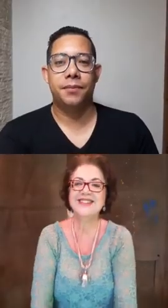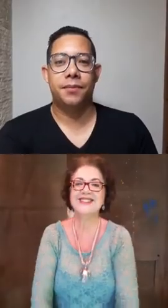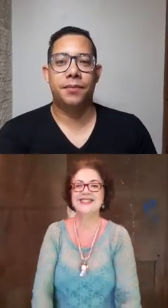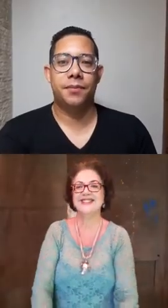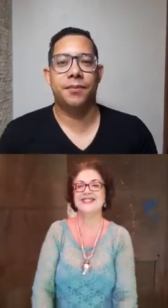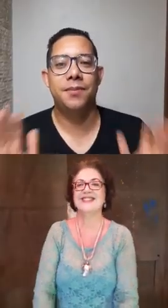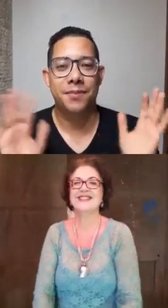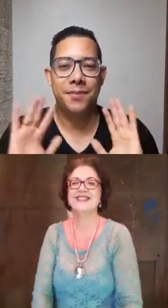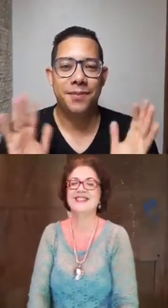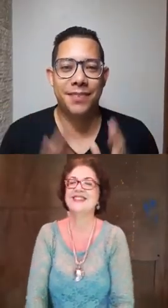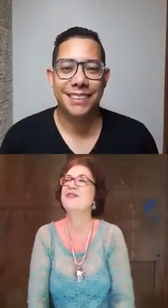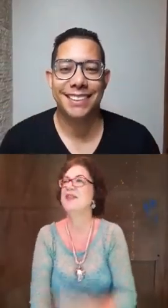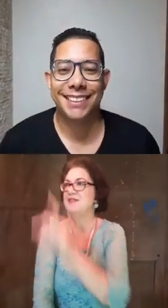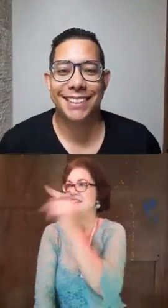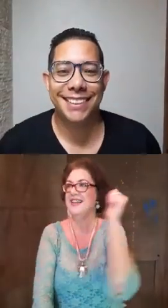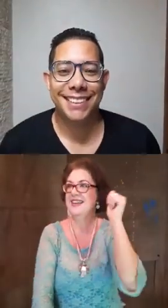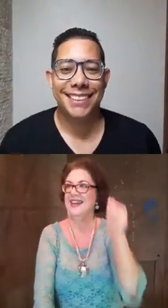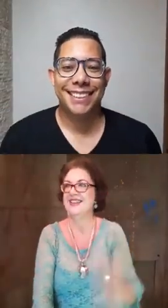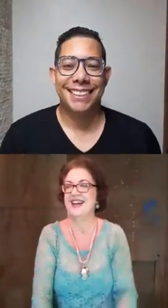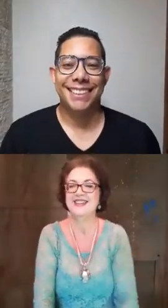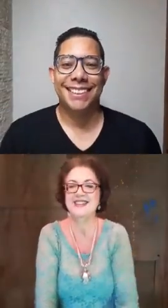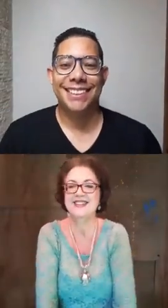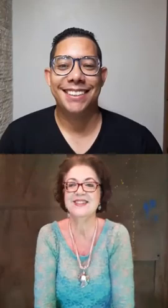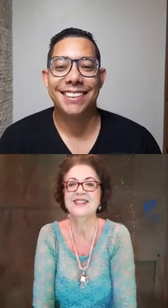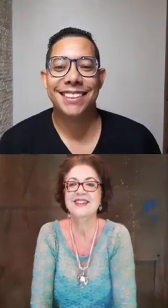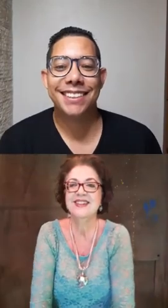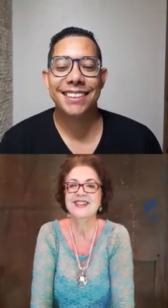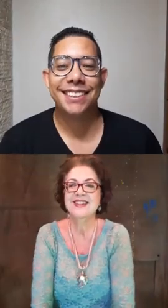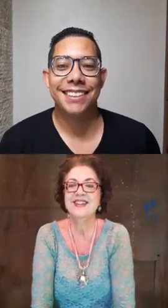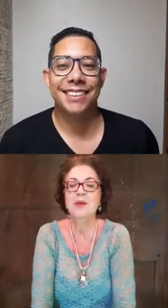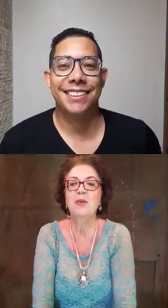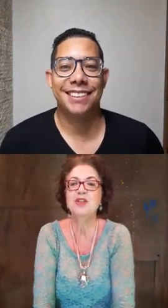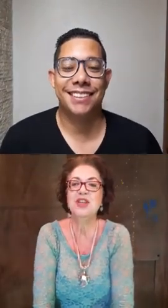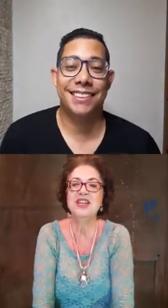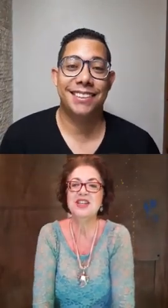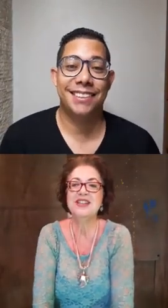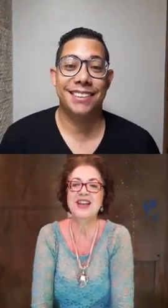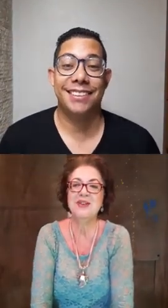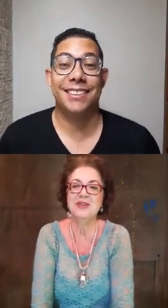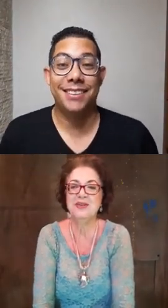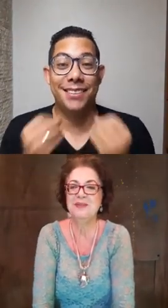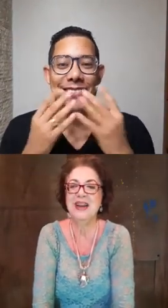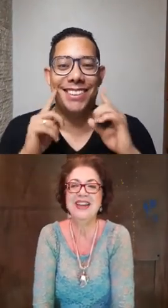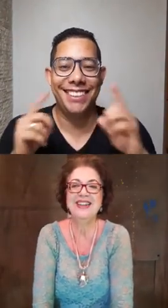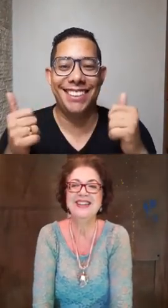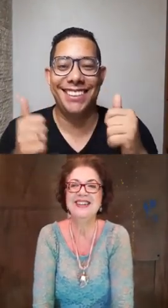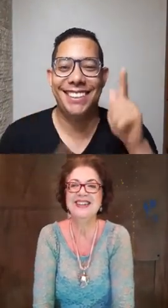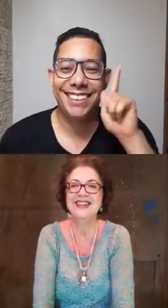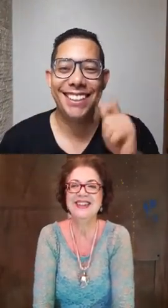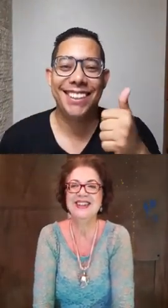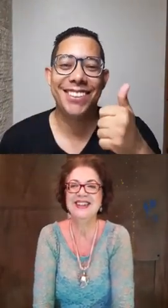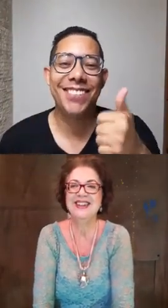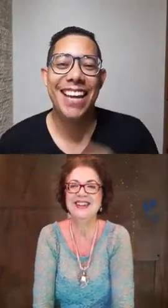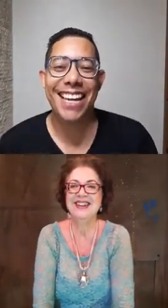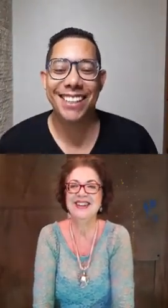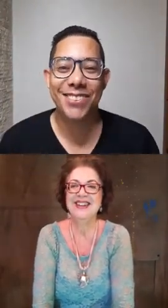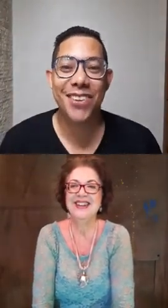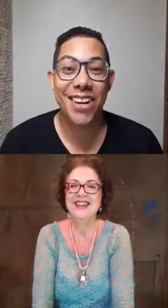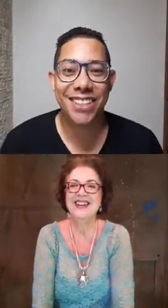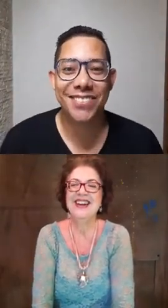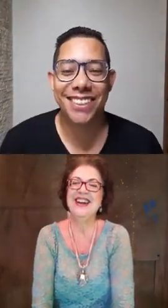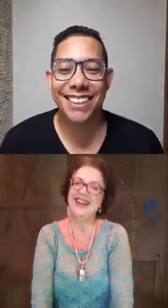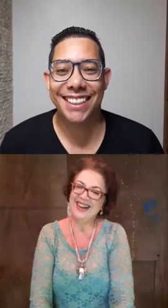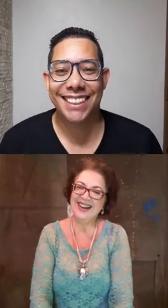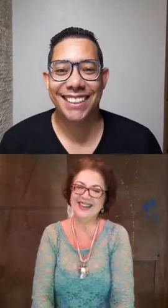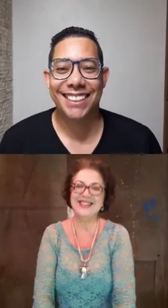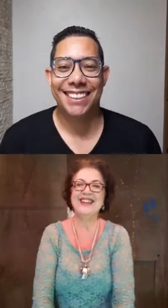Cheguei. Vem ver aqui atrás. Bom dia, Gesiel, tudo bem? Tudo bem, tudo